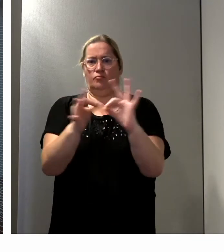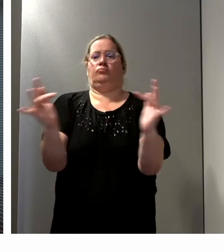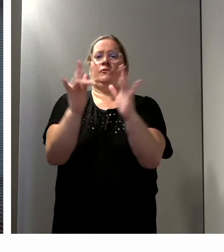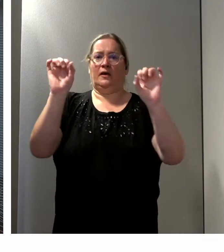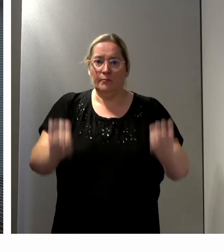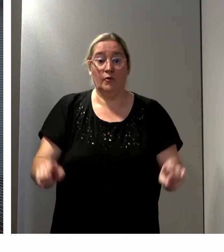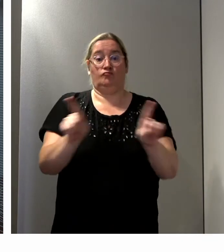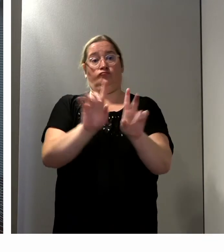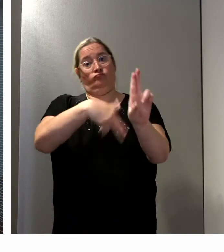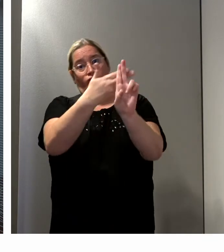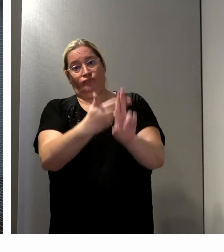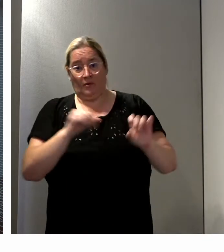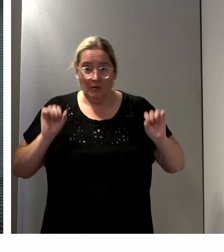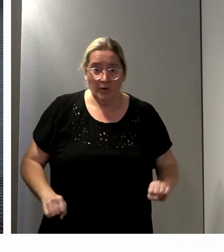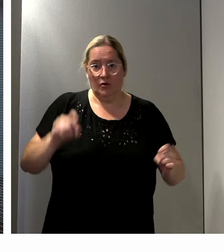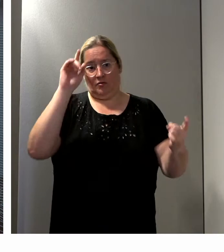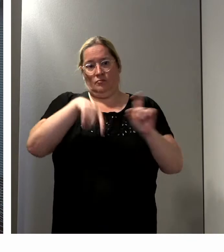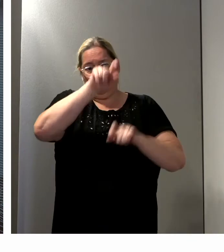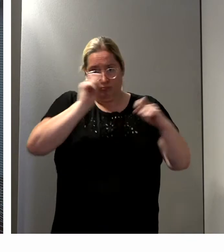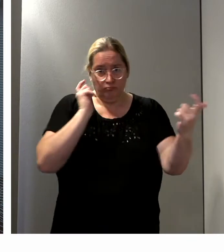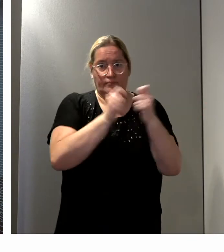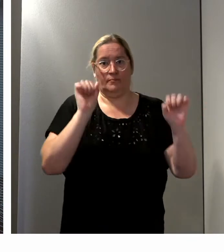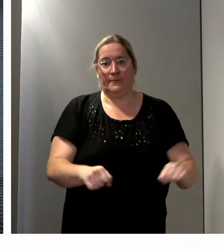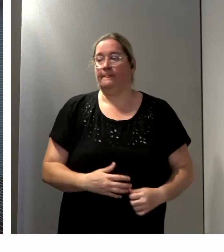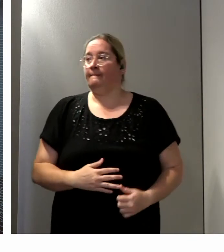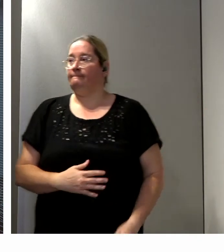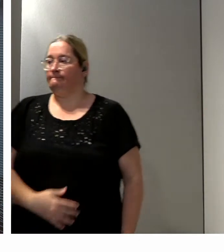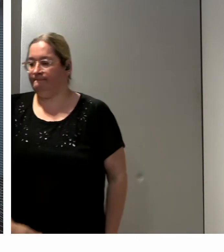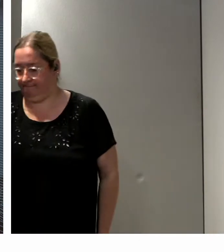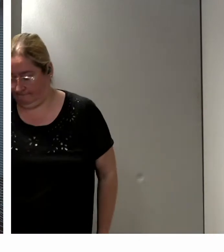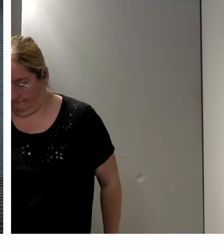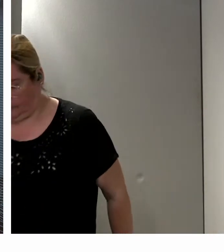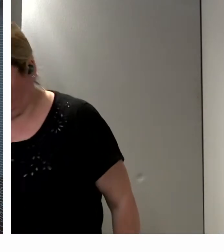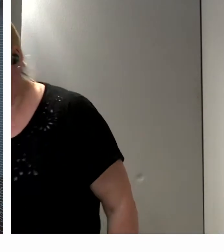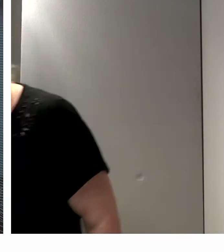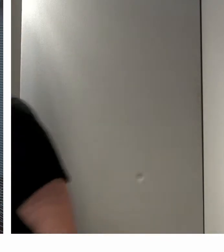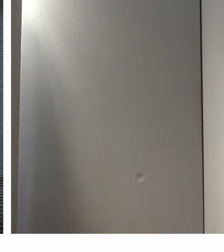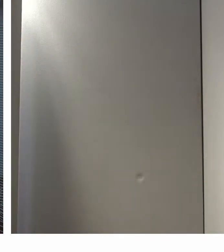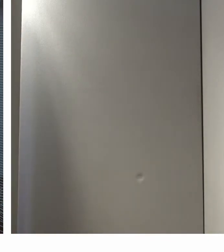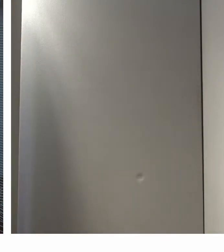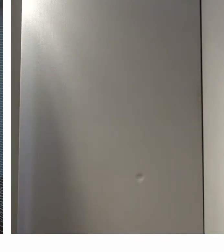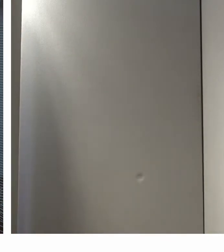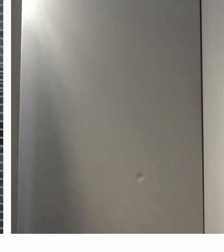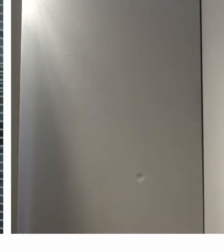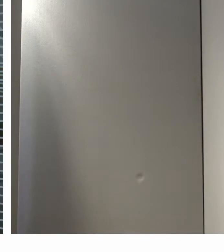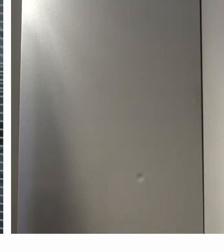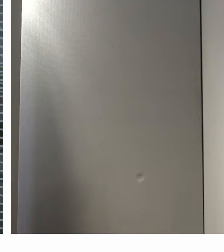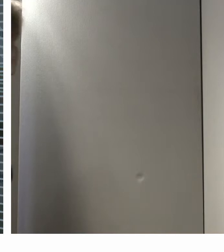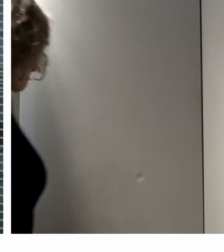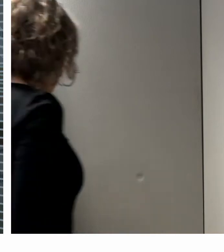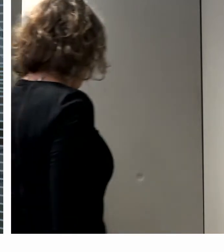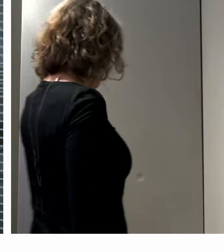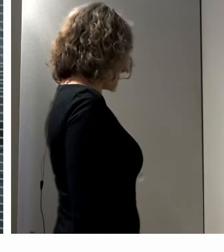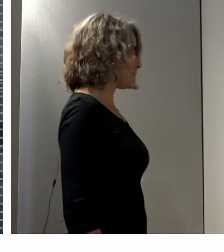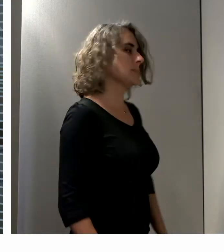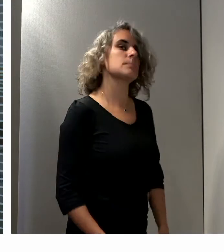et faire des réponses sur mesure. On s'est interrogé aussi sur ce qui se passait en effet dans les